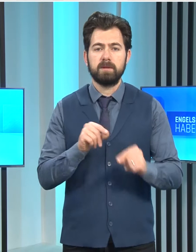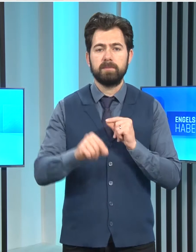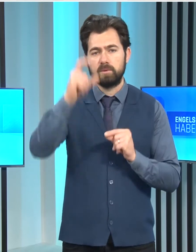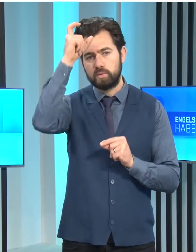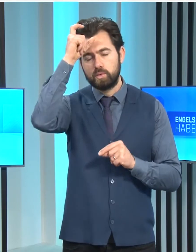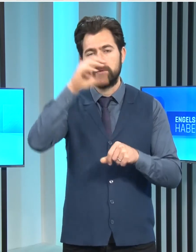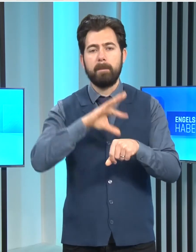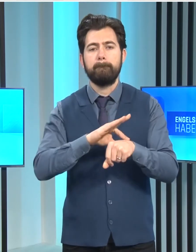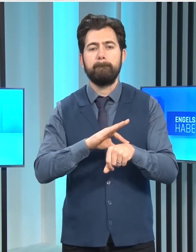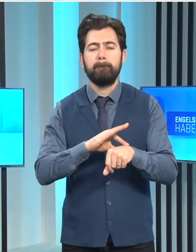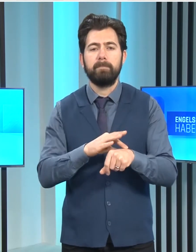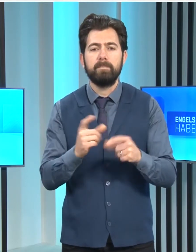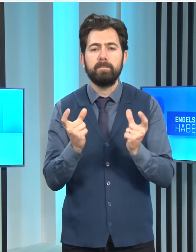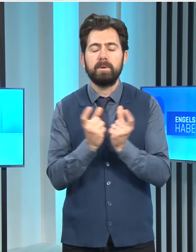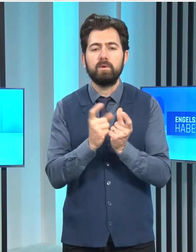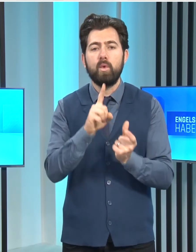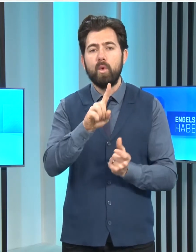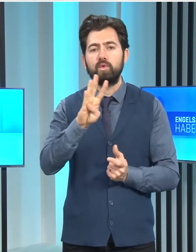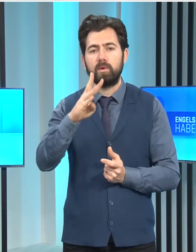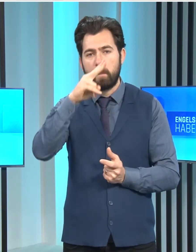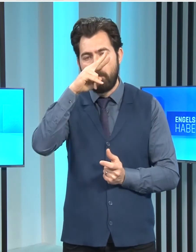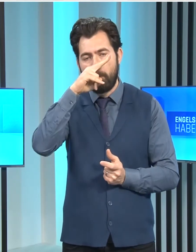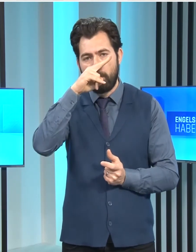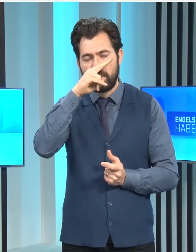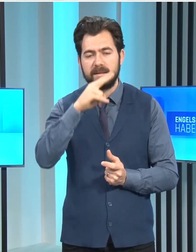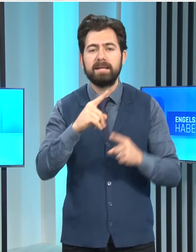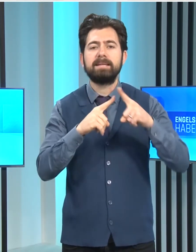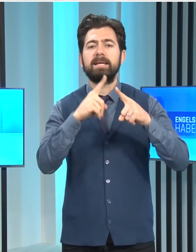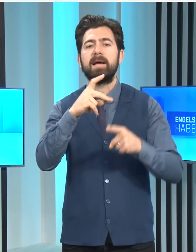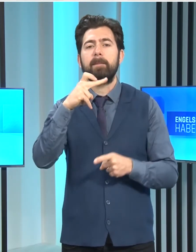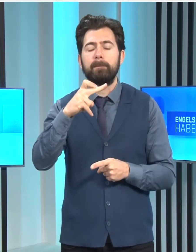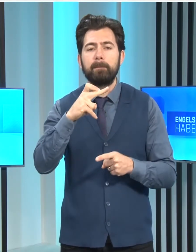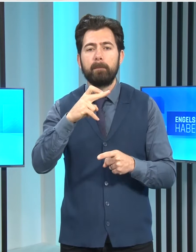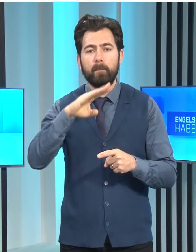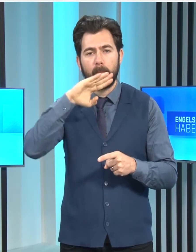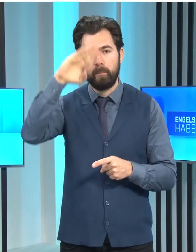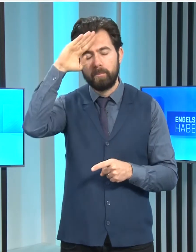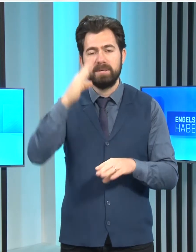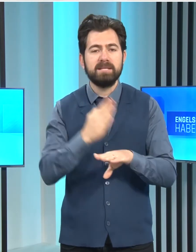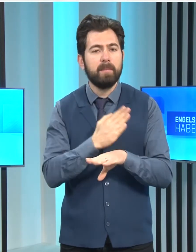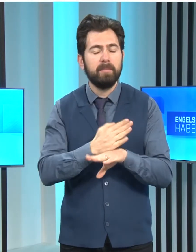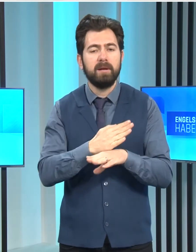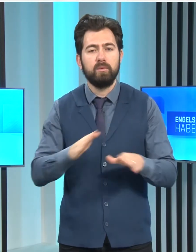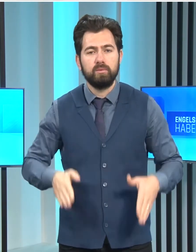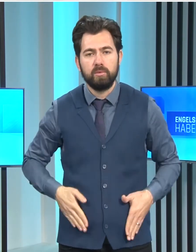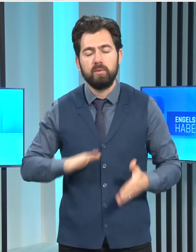Kıbrıs Türk Tabipleri Birliği 14 Mart Tıp Bayramı dolayısıyla tıp töreni düzenledi.